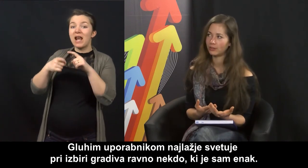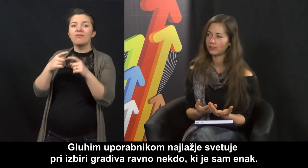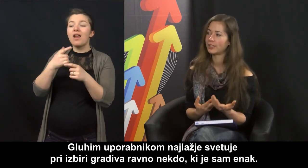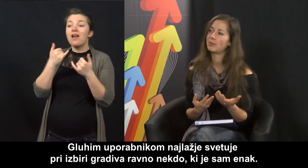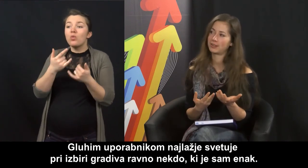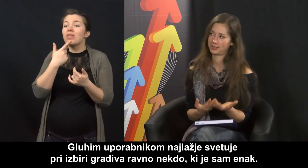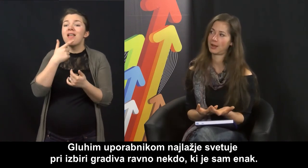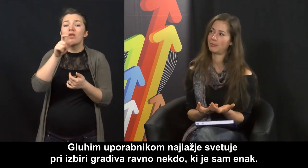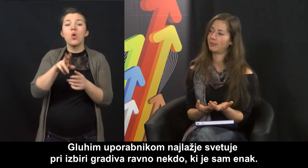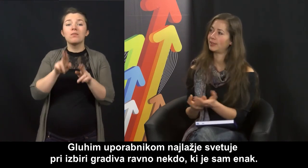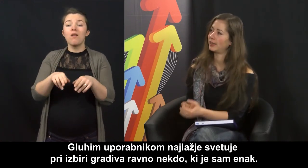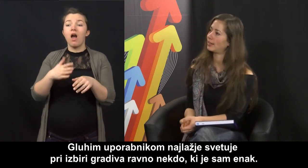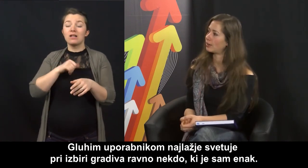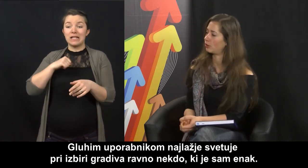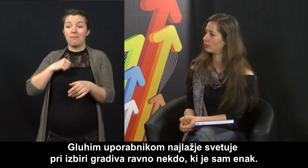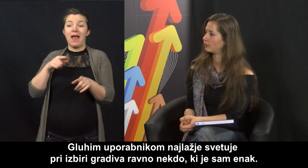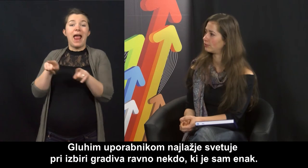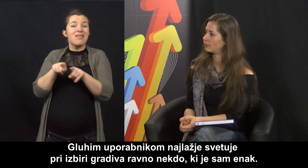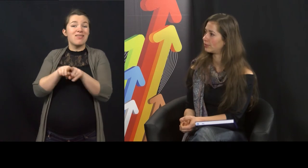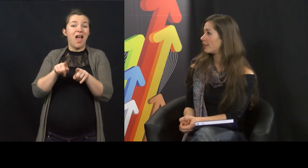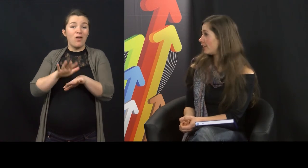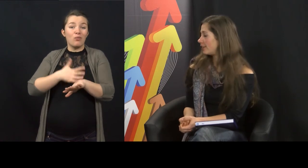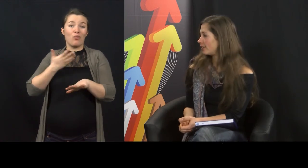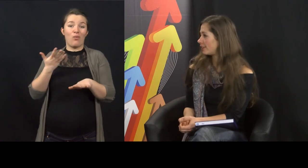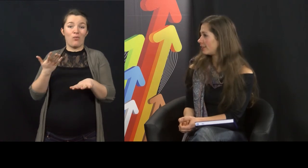nekdo, ki ima sam enako.